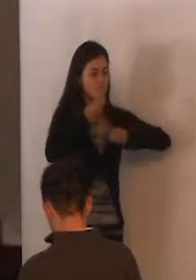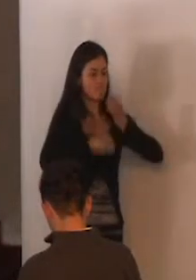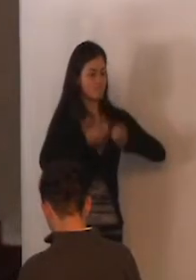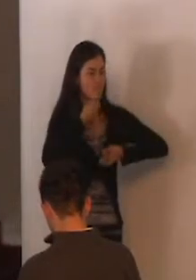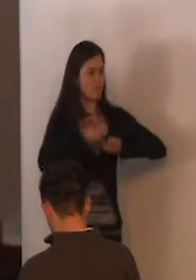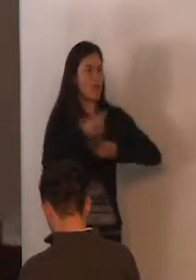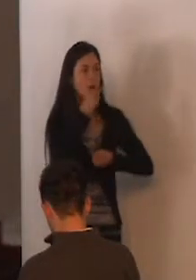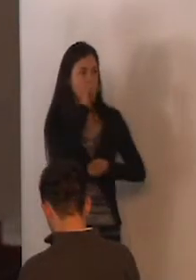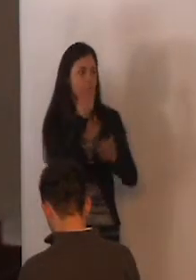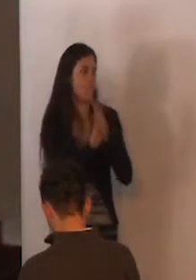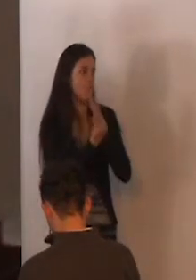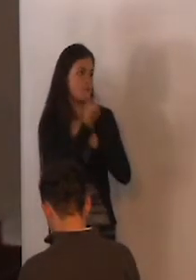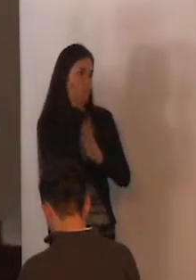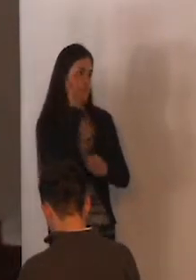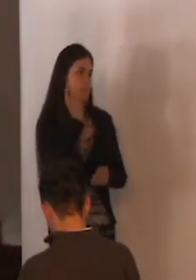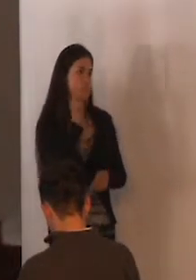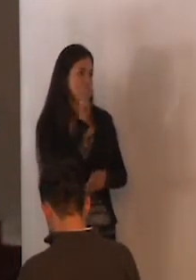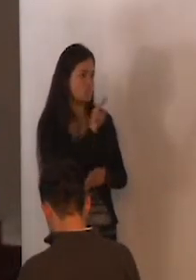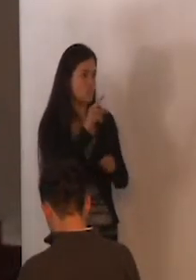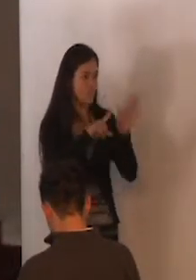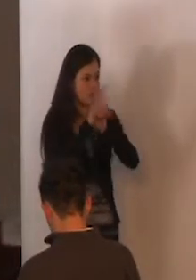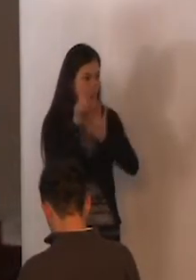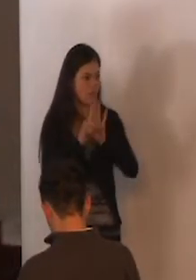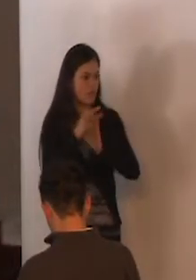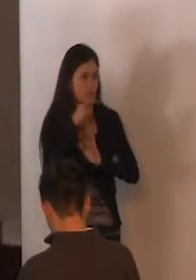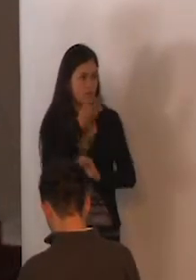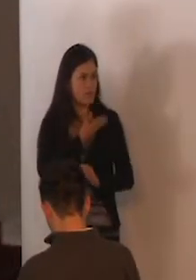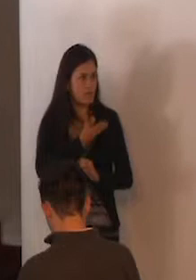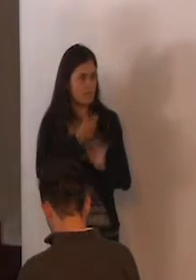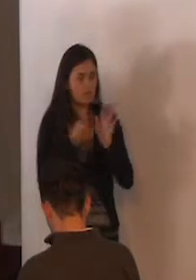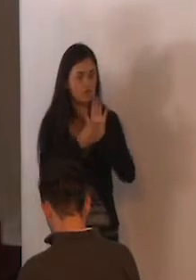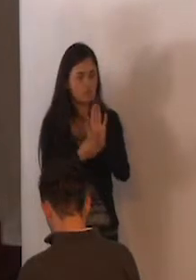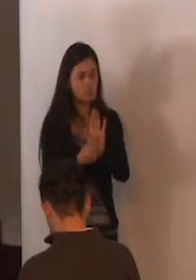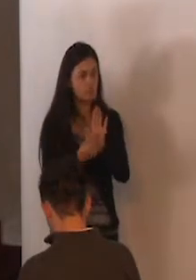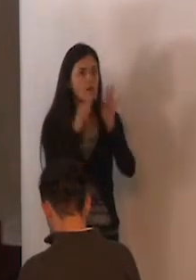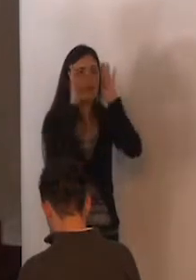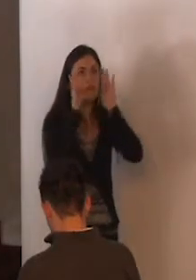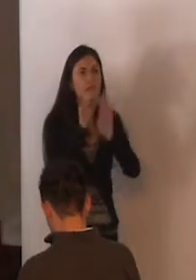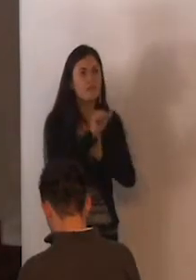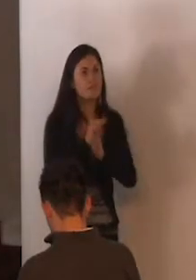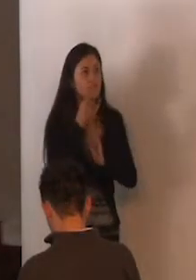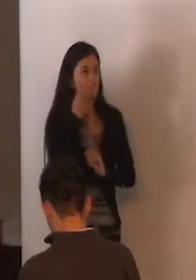pueda entenderme. Ahí en ese momento pudimos ver que nos estaba teniendo una muy buena